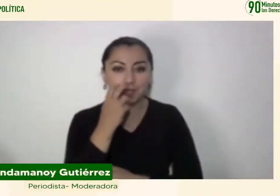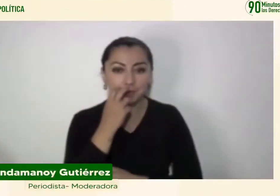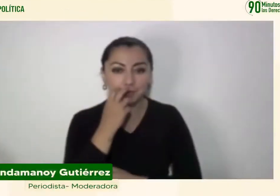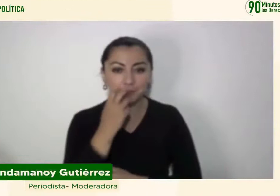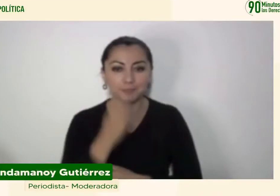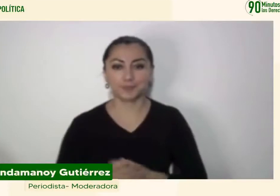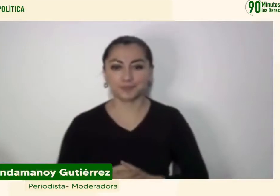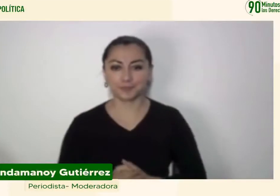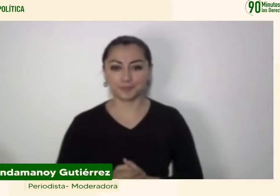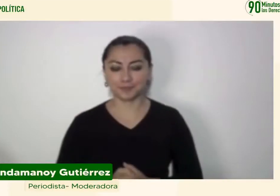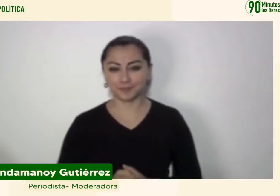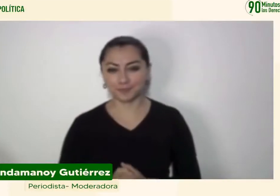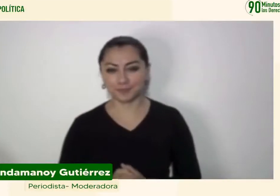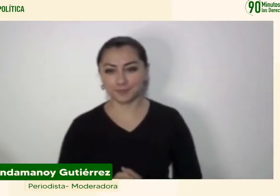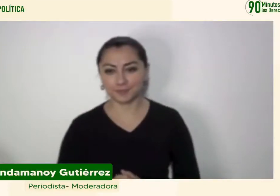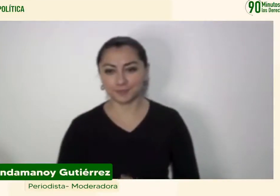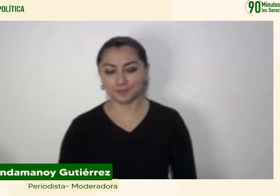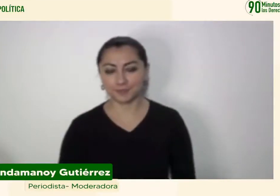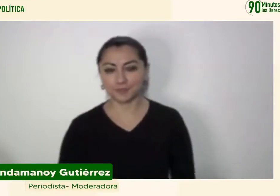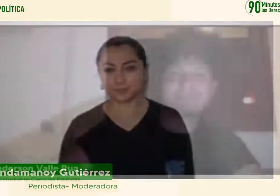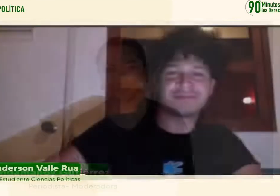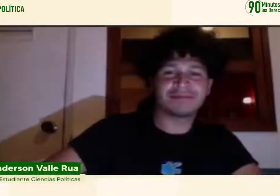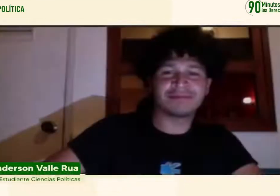muchas gracias mar y ahora continuamos con anderson